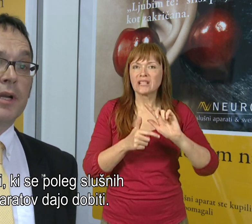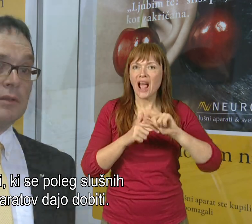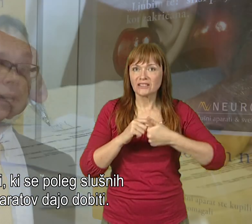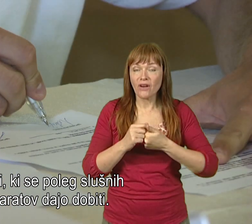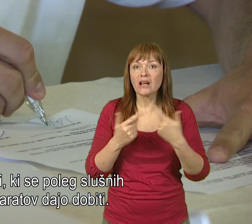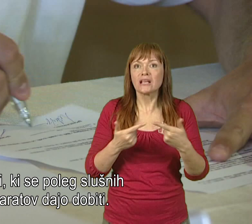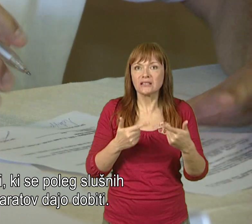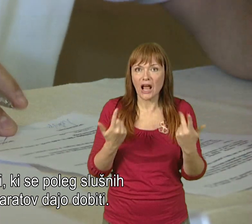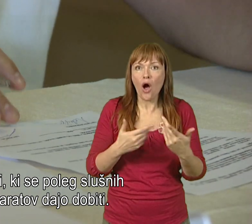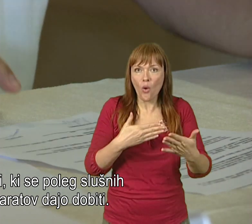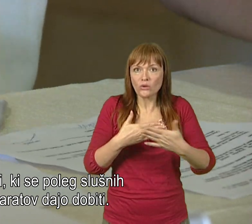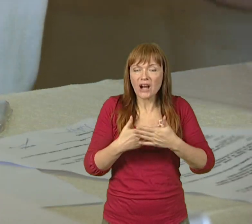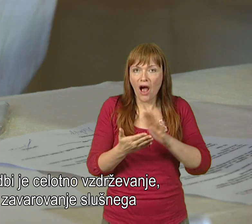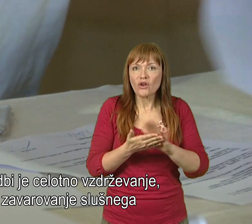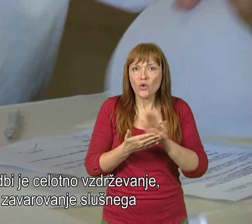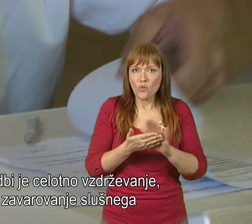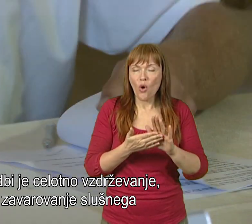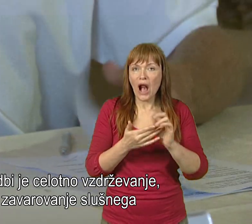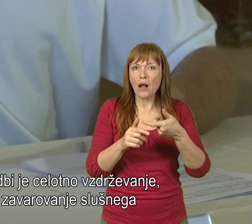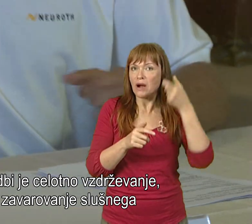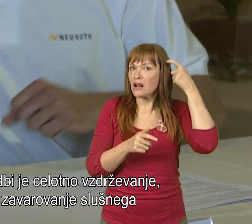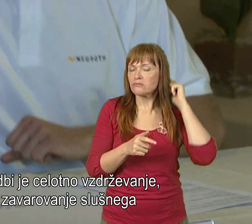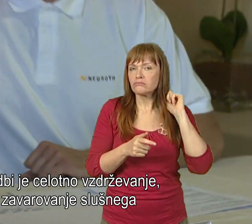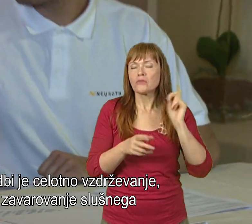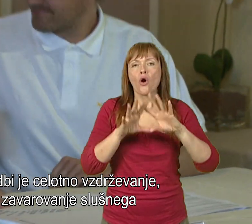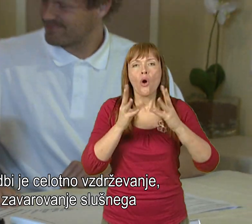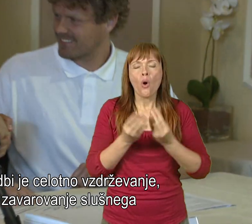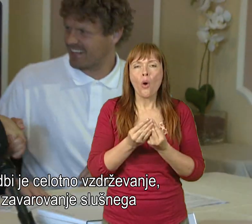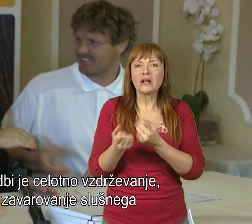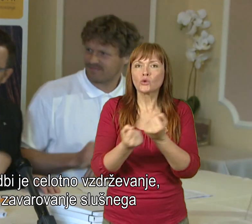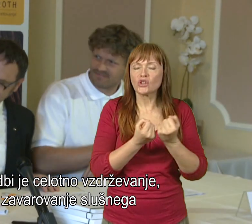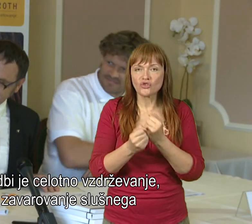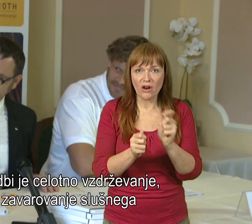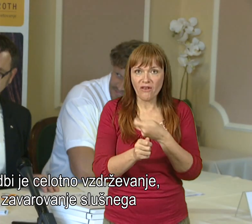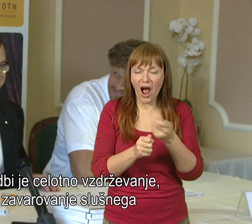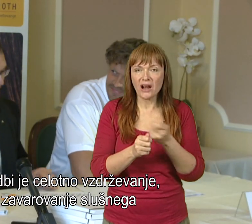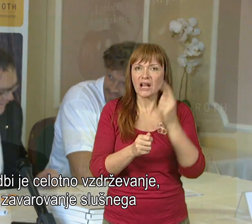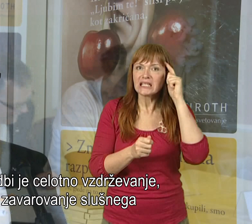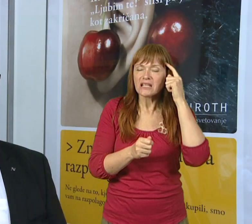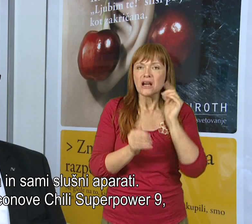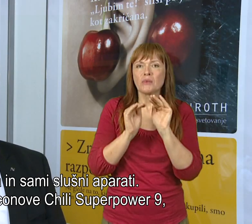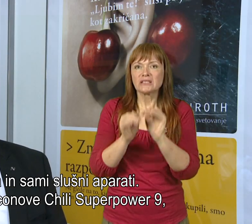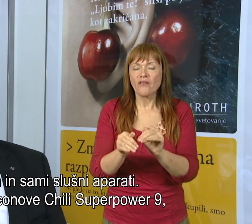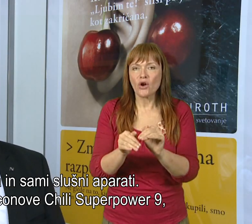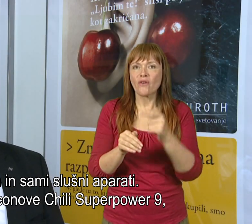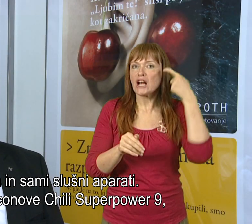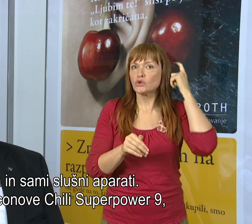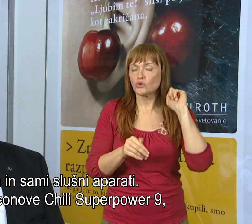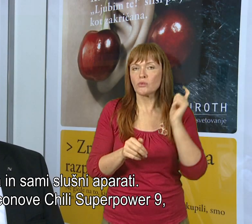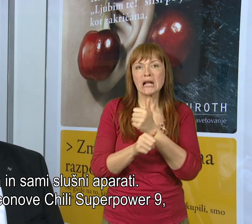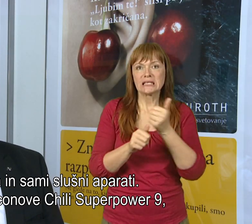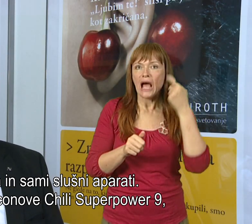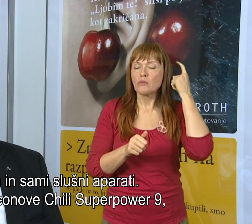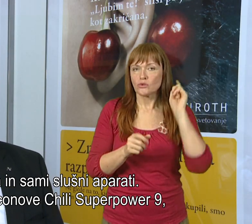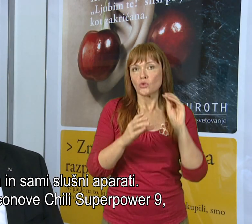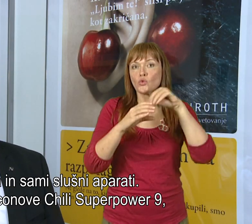slušnih aparatov dajo dobiti. Ne. V tej pogodbi je kompletno vzdrževanje, skrb, zavarovanje slušnega aparata in sami slušni